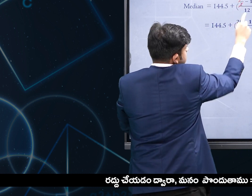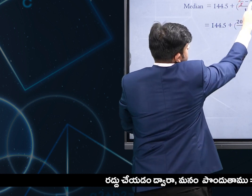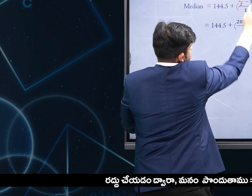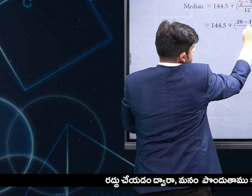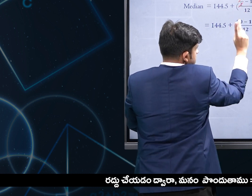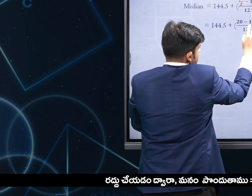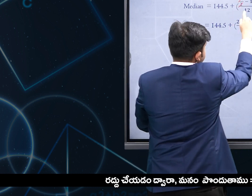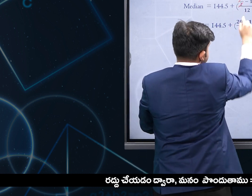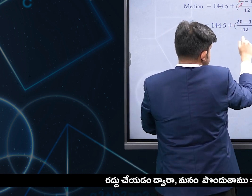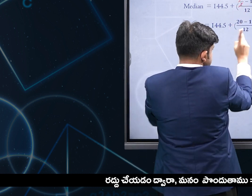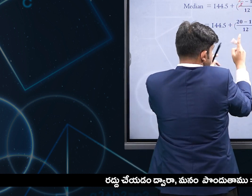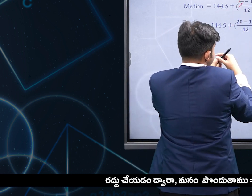144.5 ప్లస్ 20 మైనస్